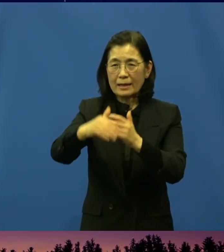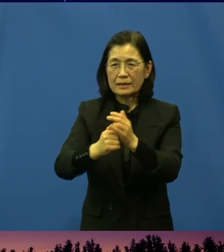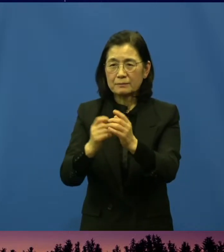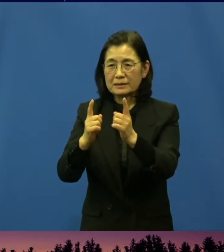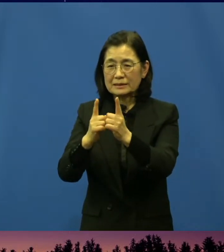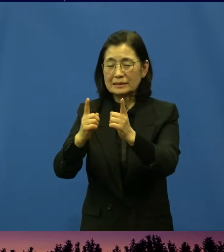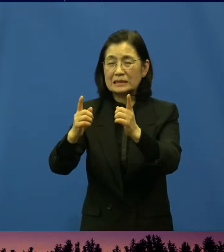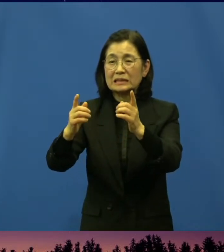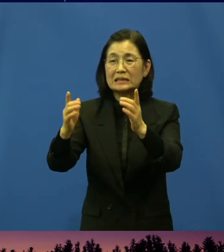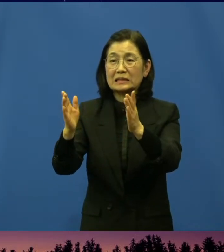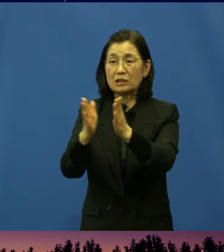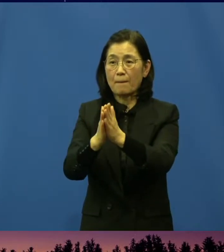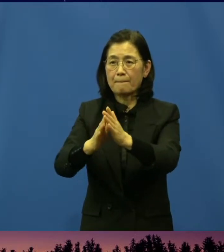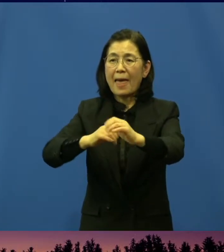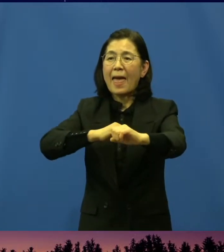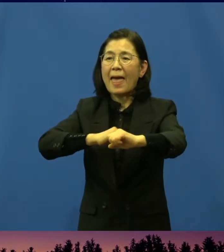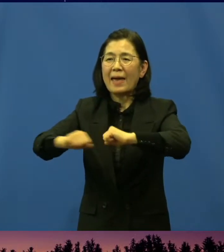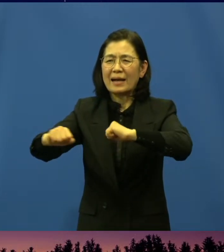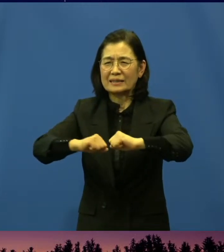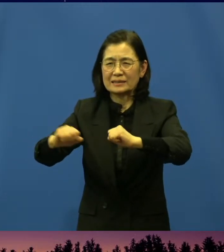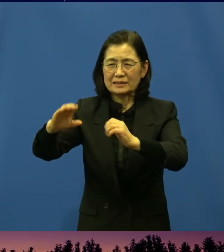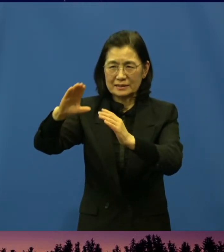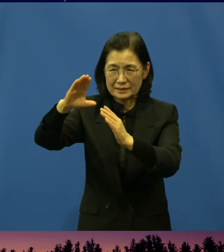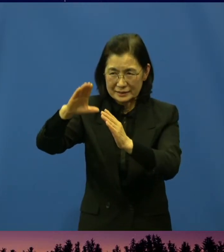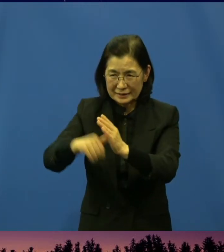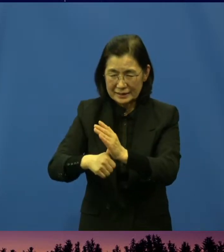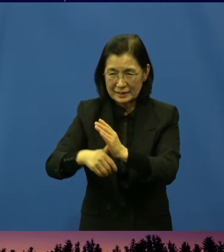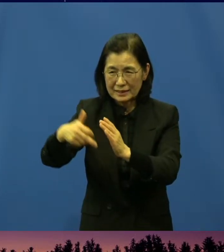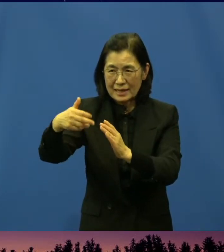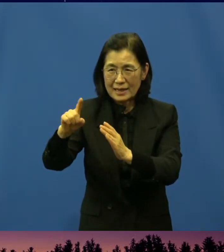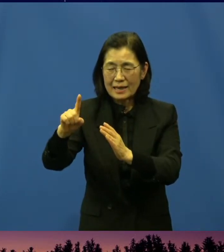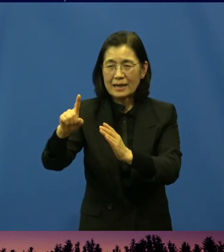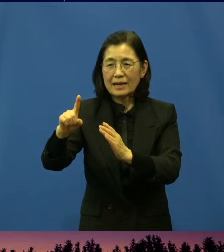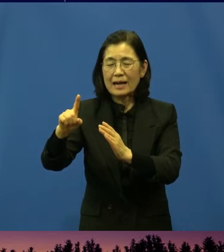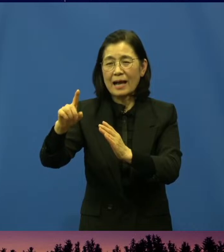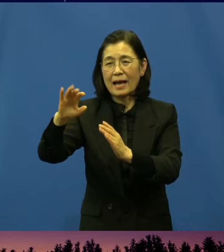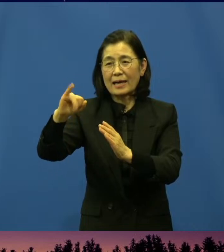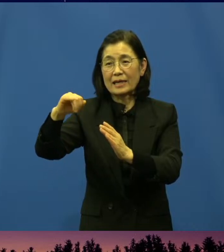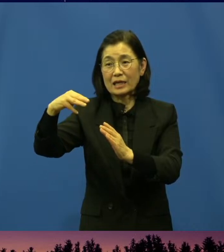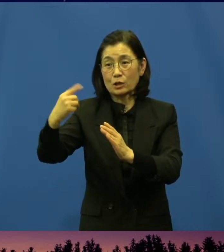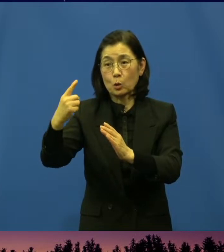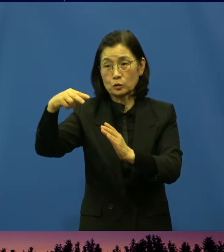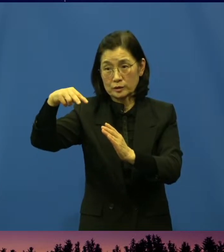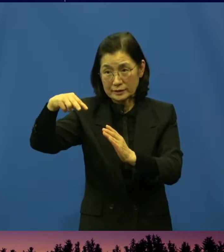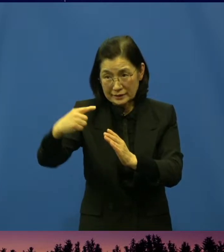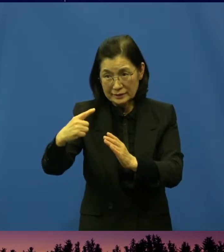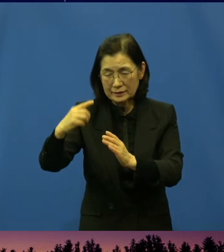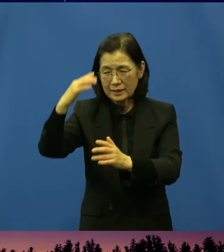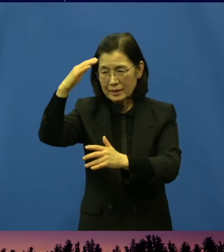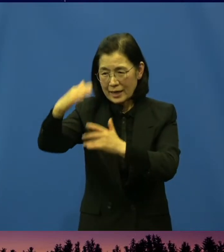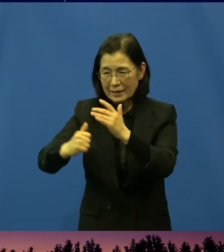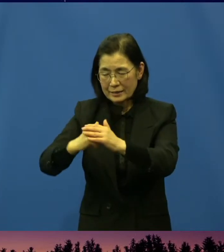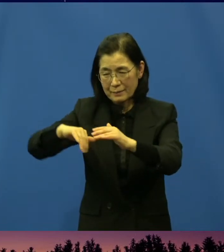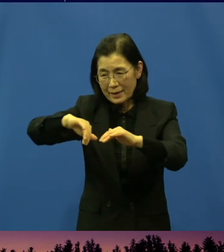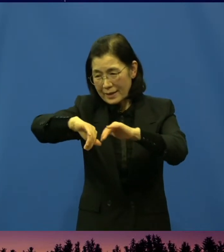시간. 하나님이 직접 시간 안에 적극적으로 개입하시는 그